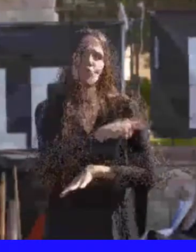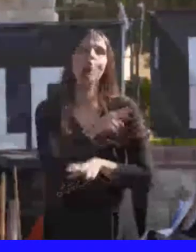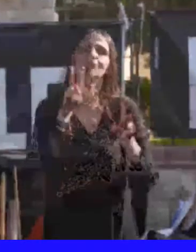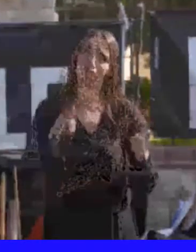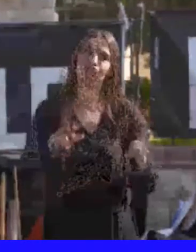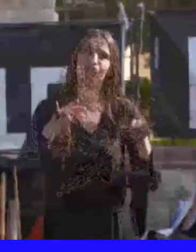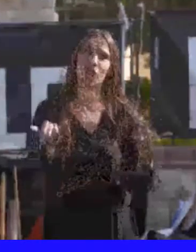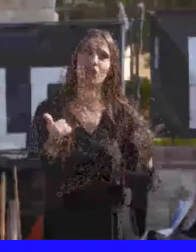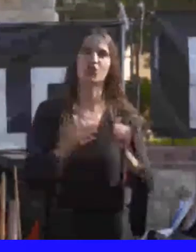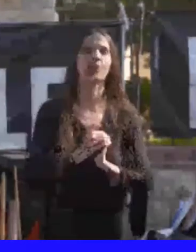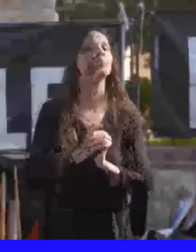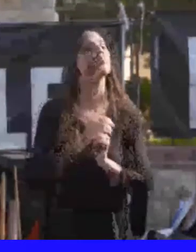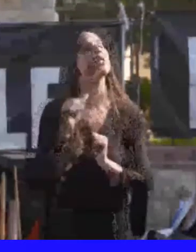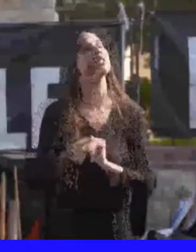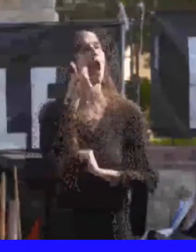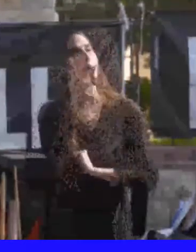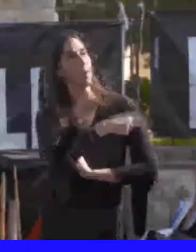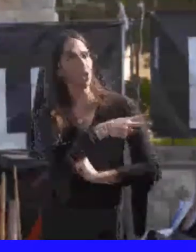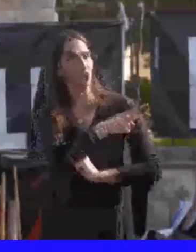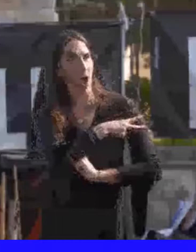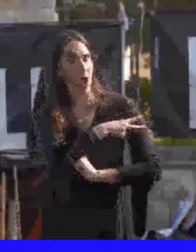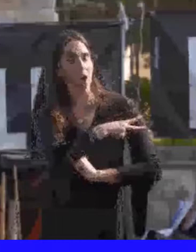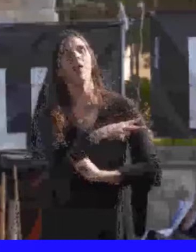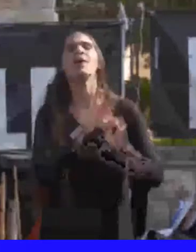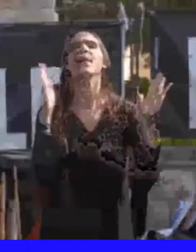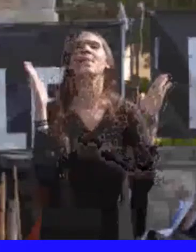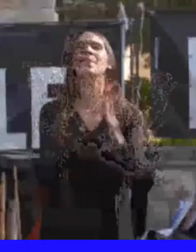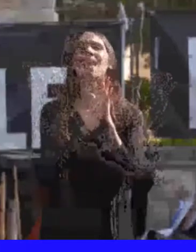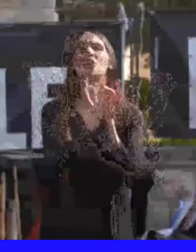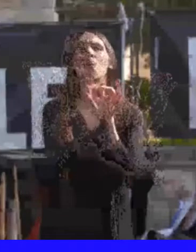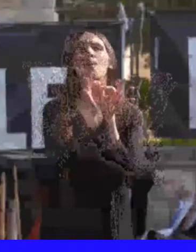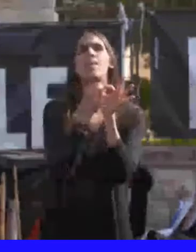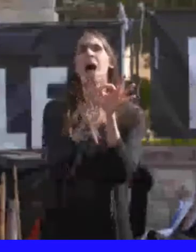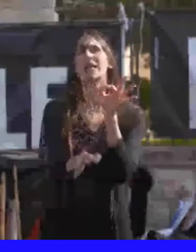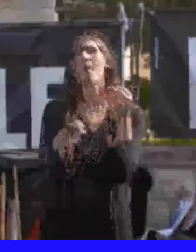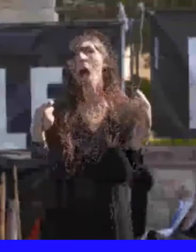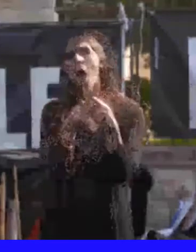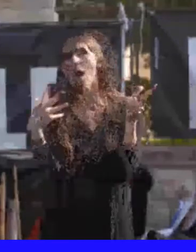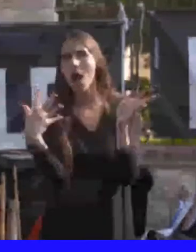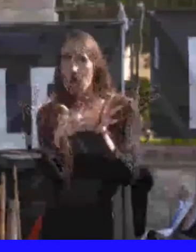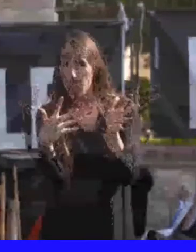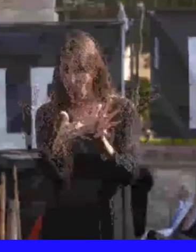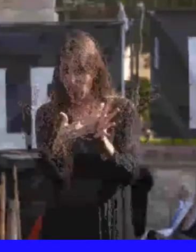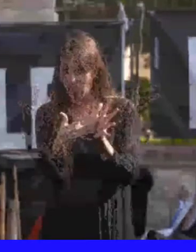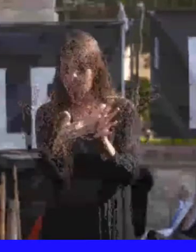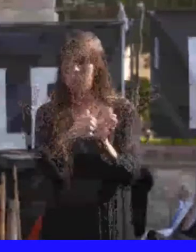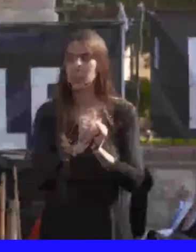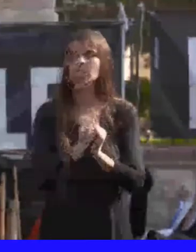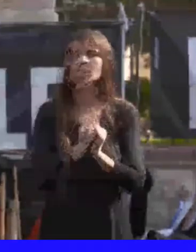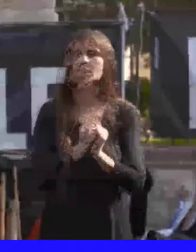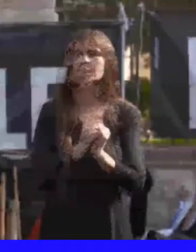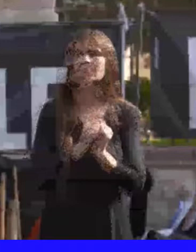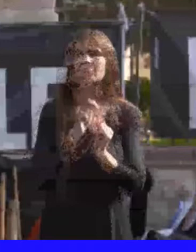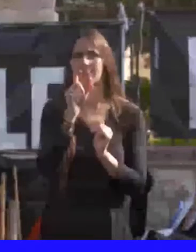לנו, שר המשטרה ביקש פרטים על חקירות. זה,